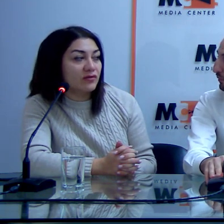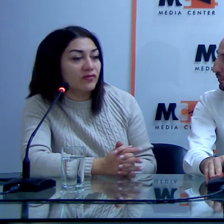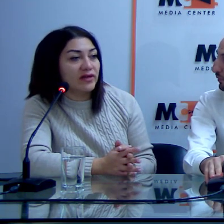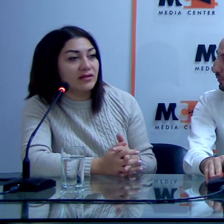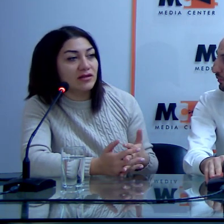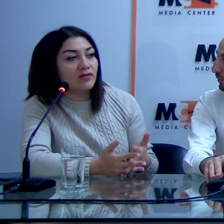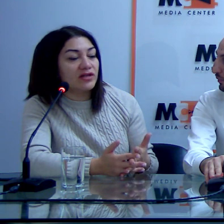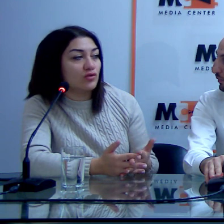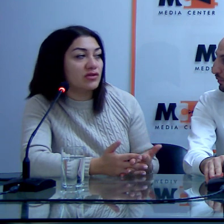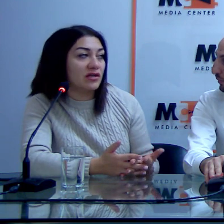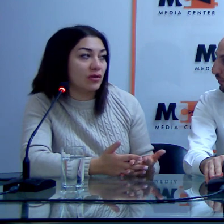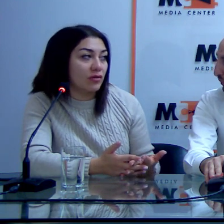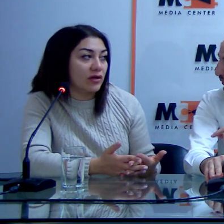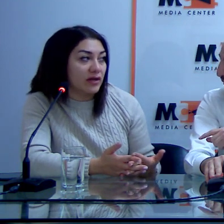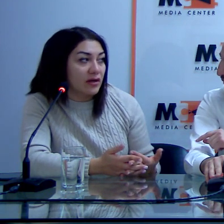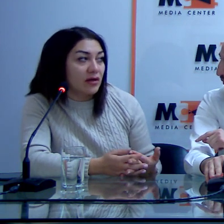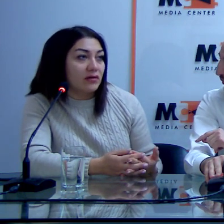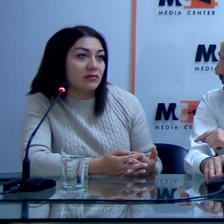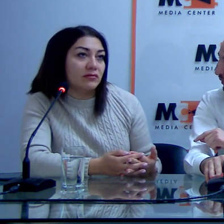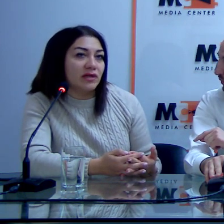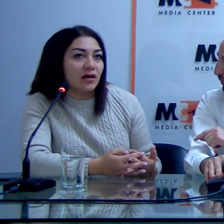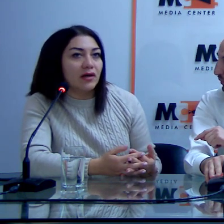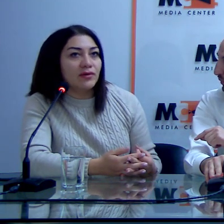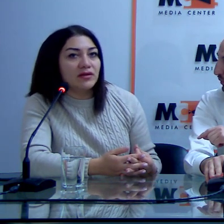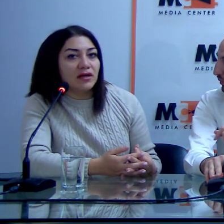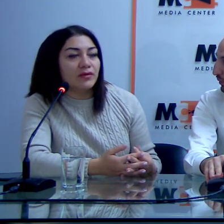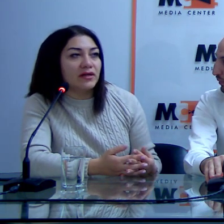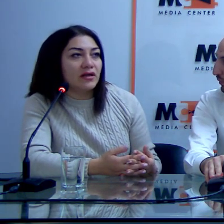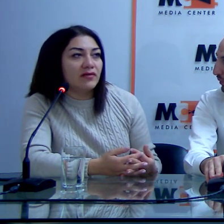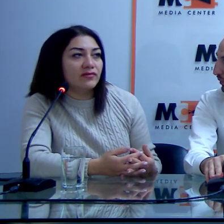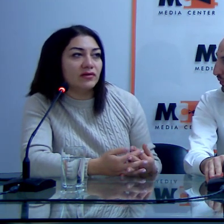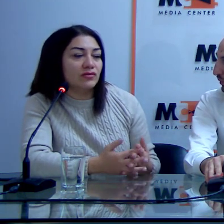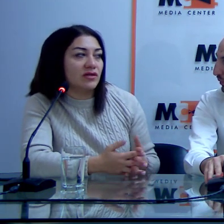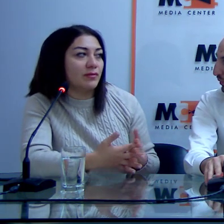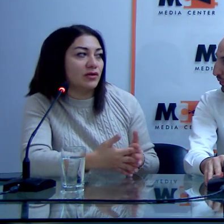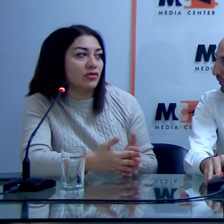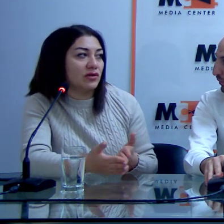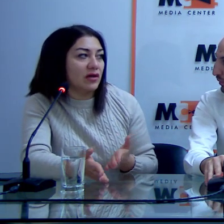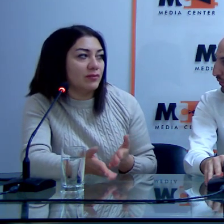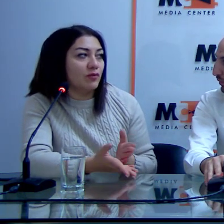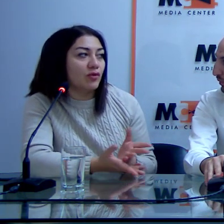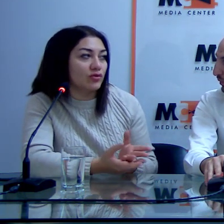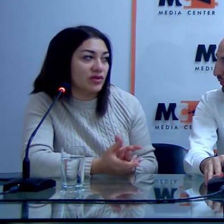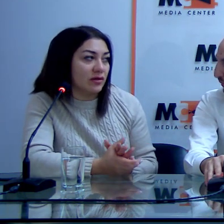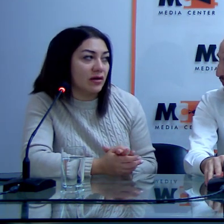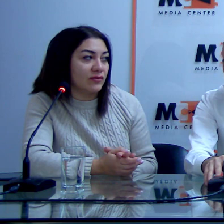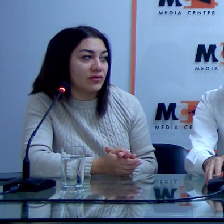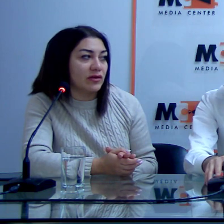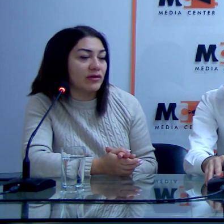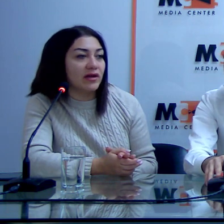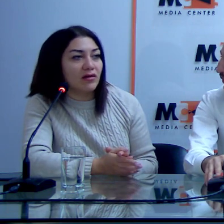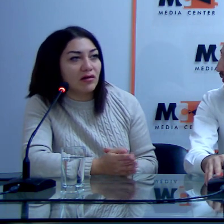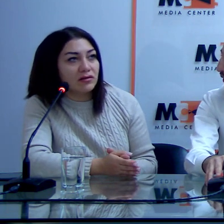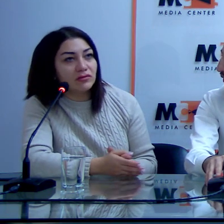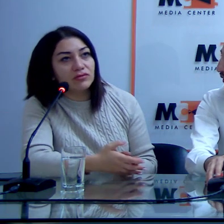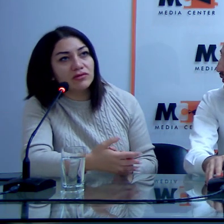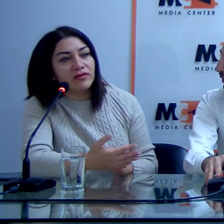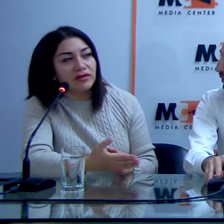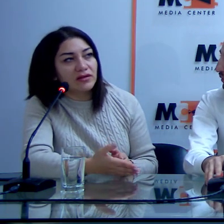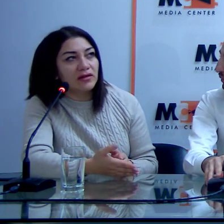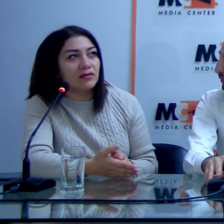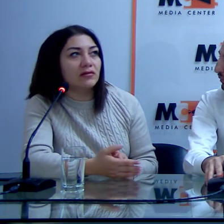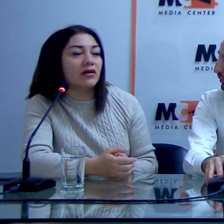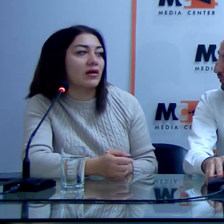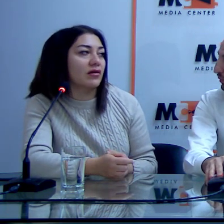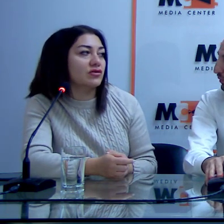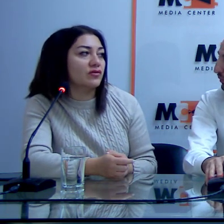դպրոցները, որ վերածելով ռեսուրս կենտրոնների։ Բնականաբար դա կբերի նաև կրթության մեթոդիկայի փոփոխության, քանի որ լինել է ներառական կրթություն եւ